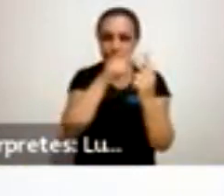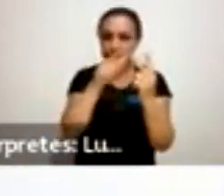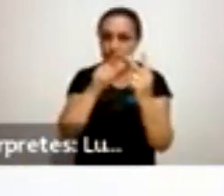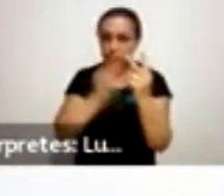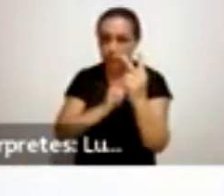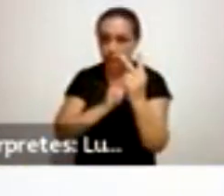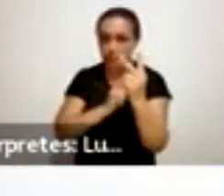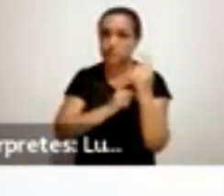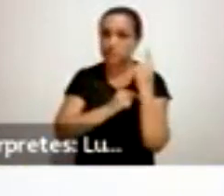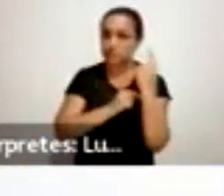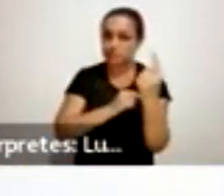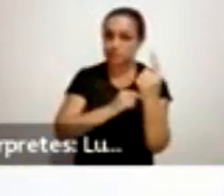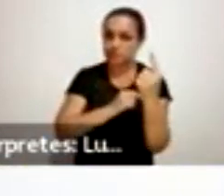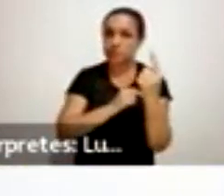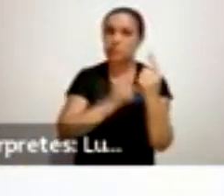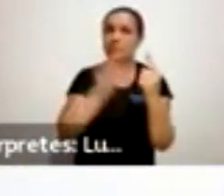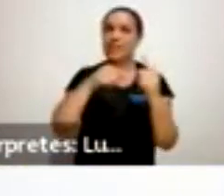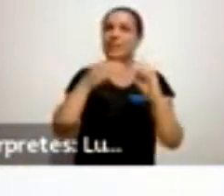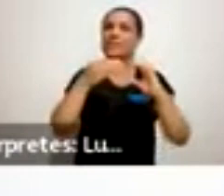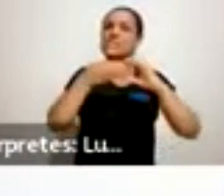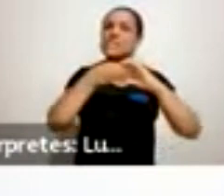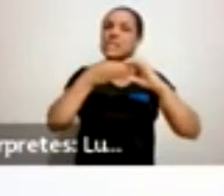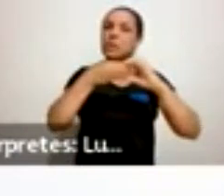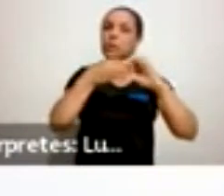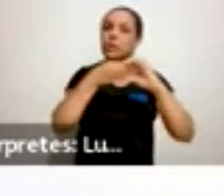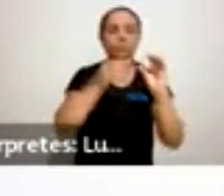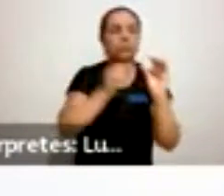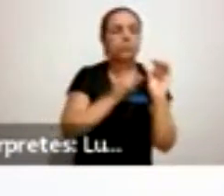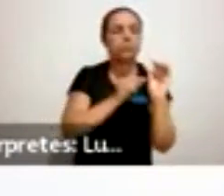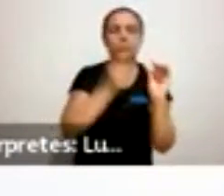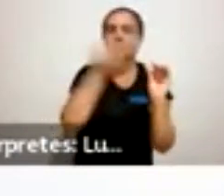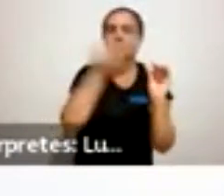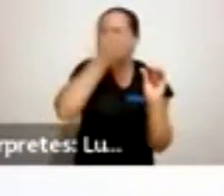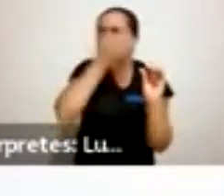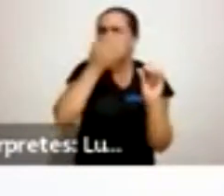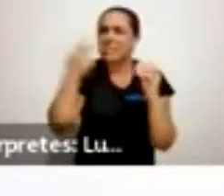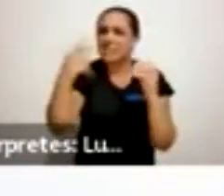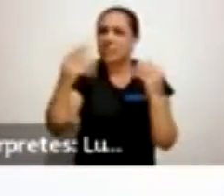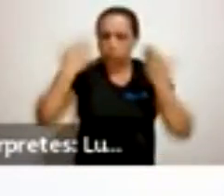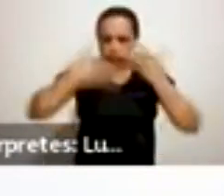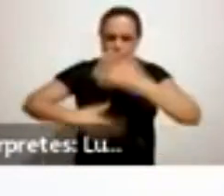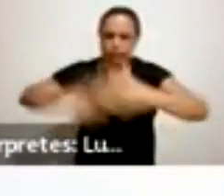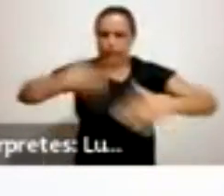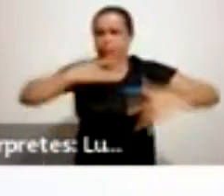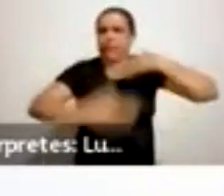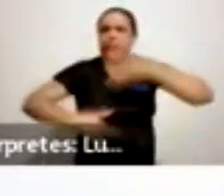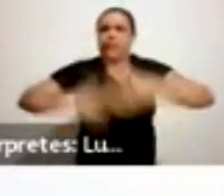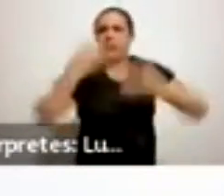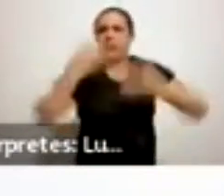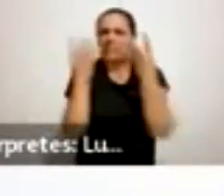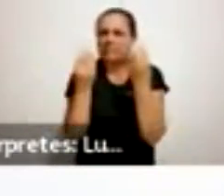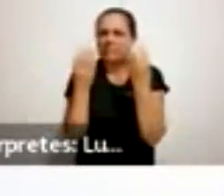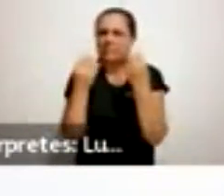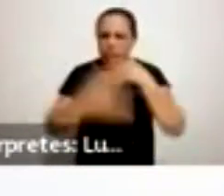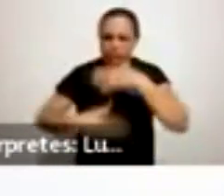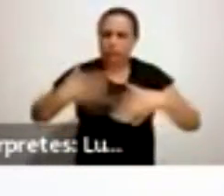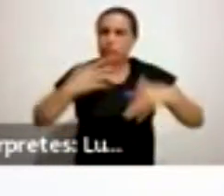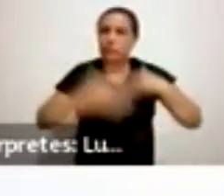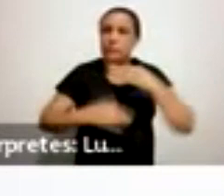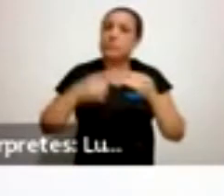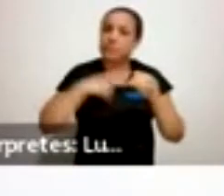E essa aqui está a membrana celular, onde entra a insulina, onde entra a água. Mas aqui tem um